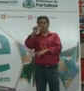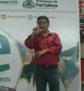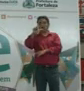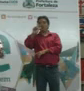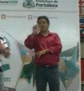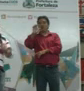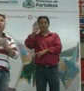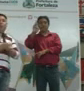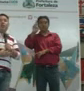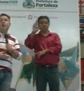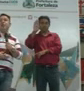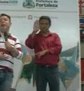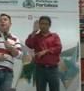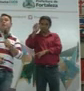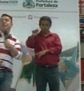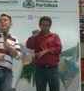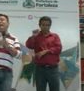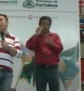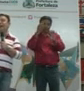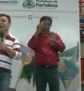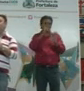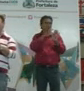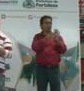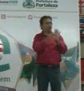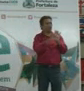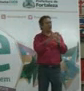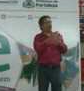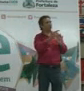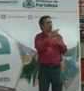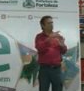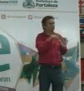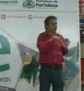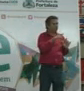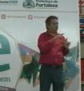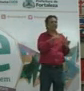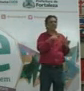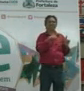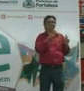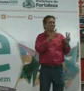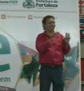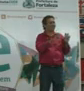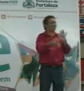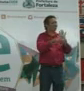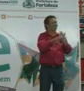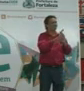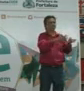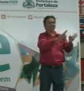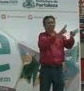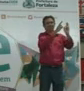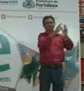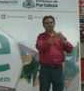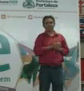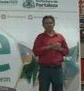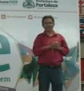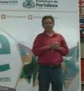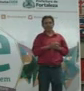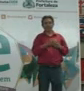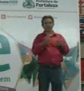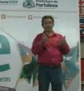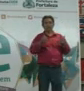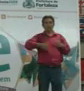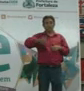Então, embora esteja no edital de vocês, acaba caindo muito mais voltado para essa matéria aqui. Então, primeira